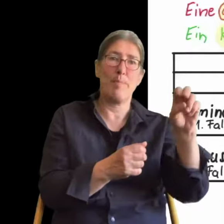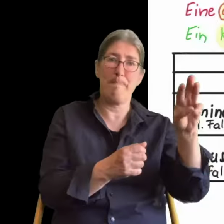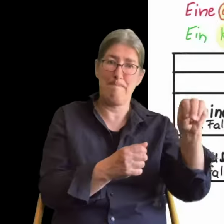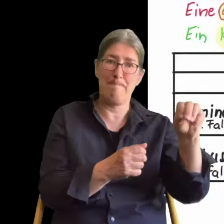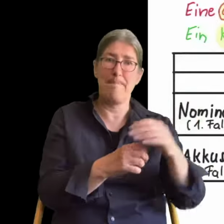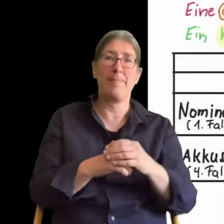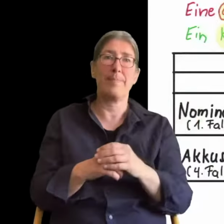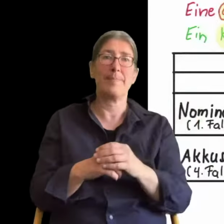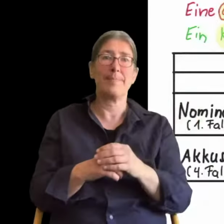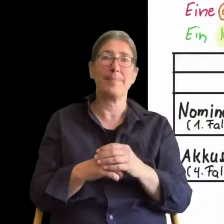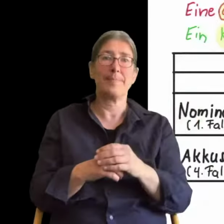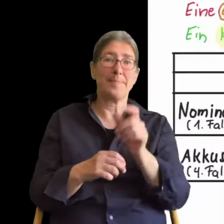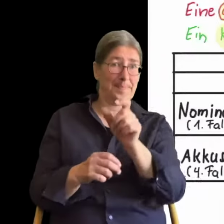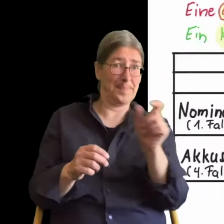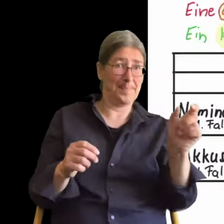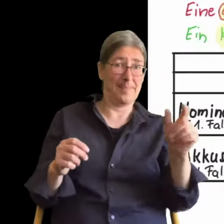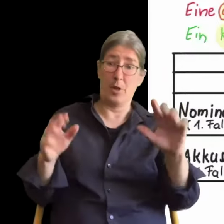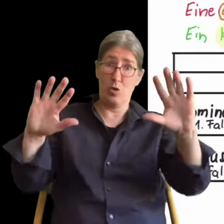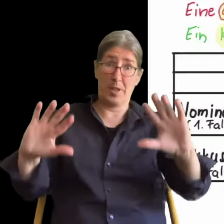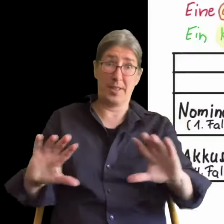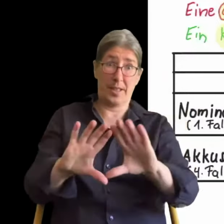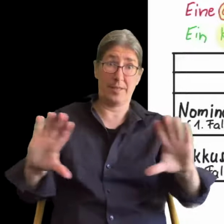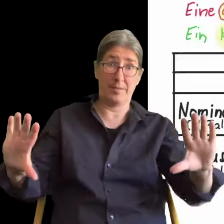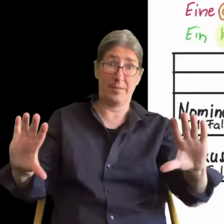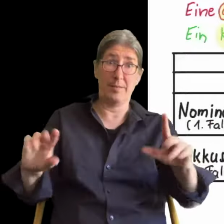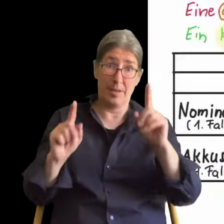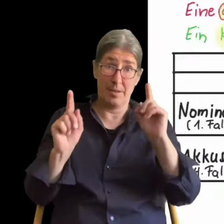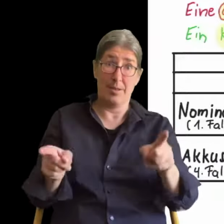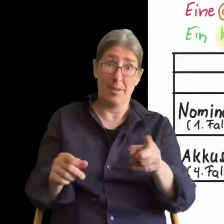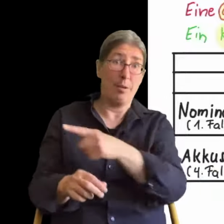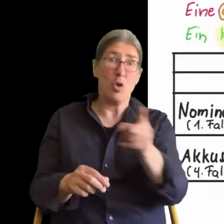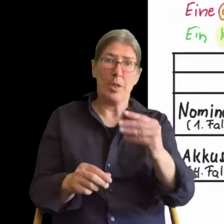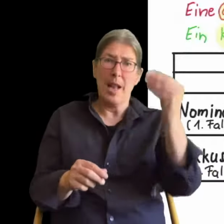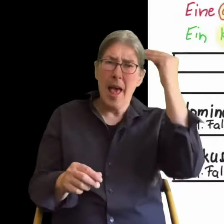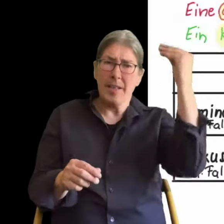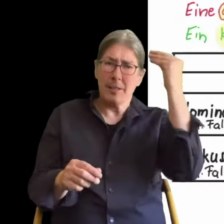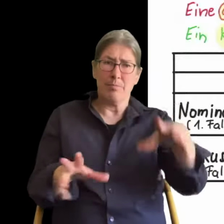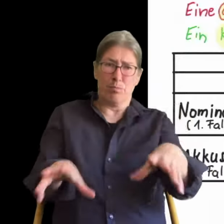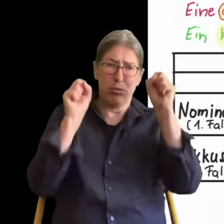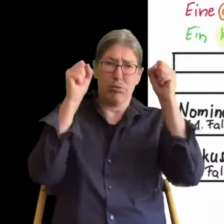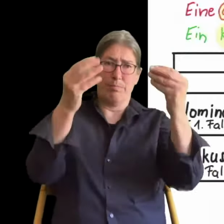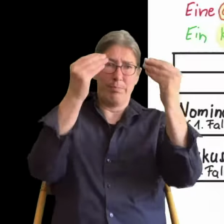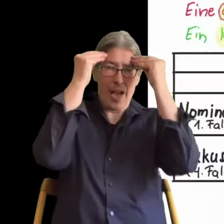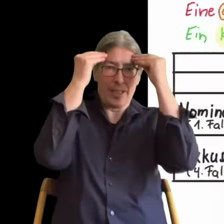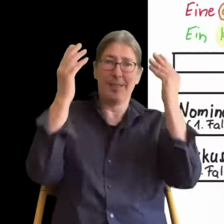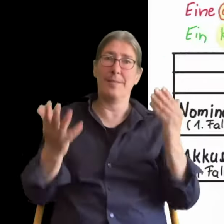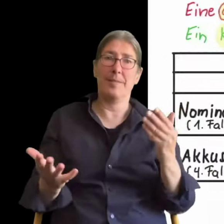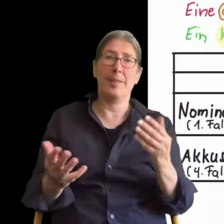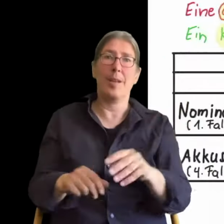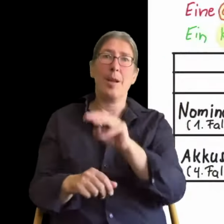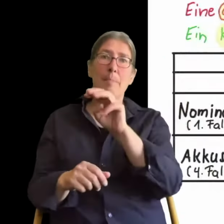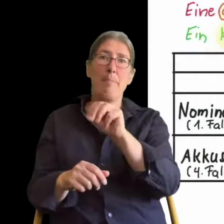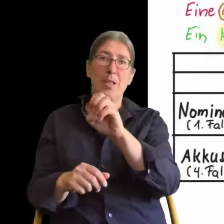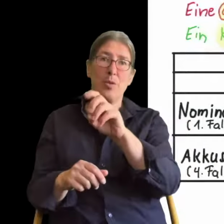Neutrum. Und das ist jetzt eine Übersicht, die ihr euch einprägen müsst, die müsst ihr einfach lernen. Also im